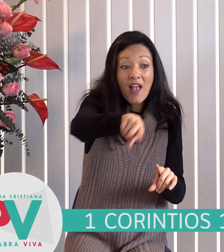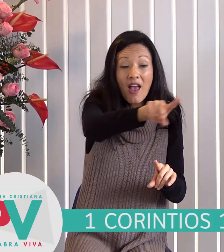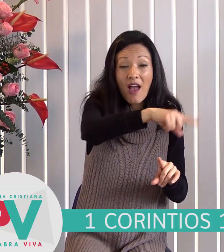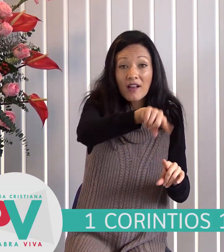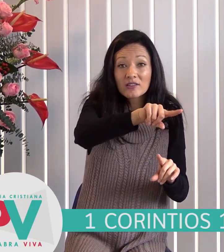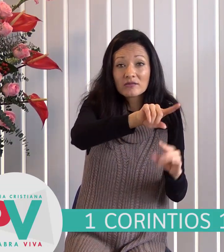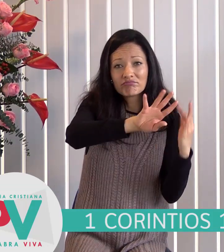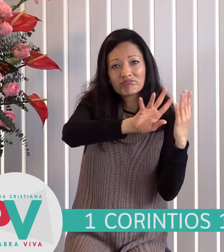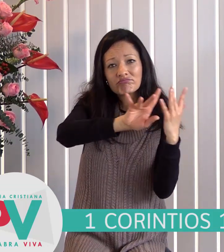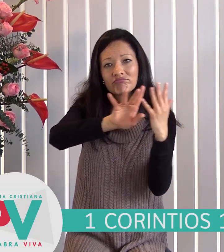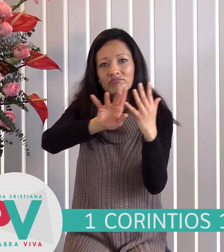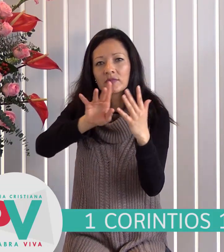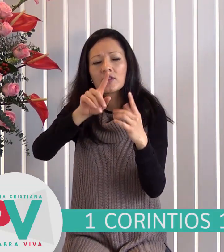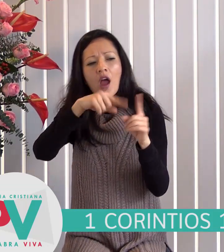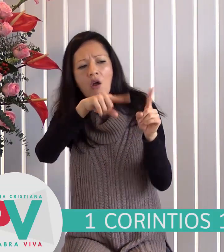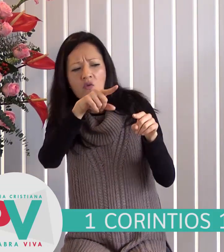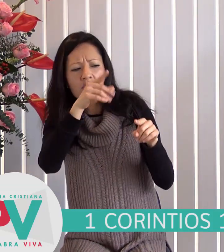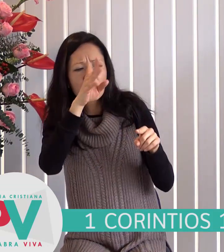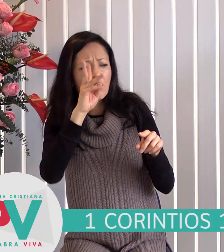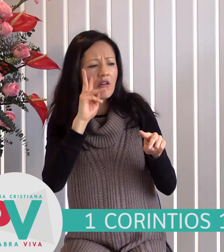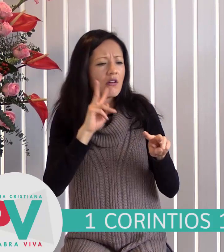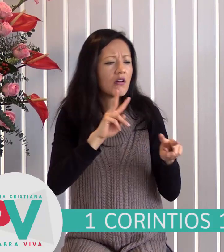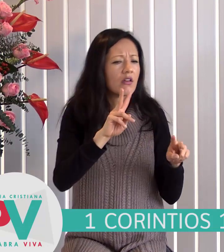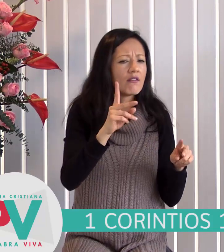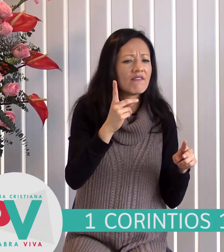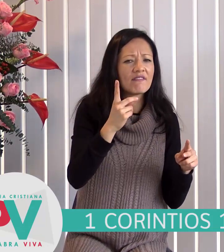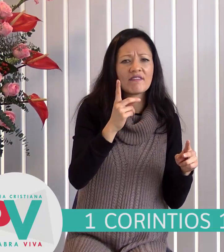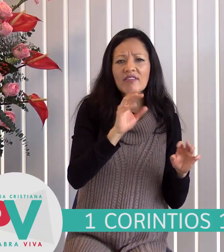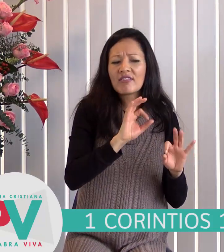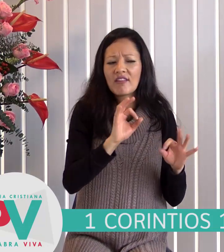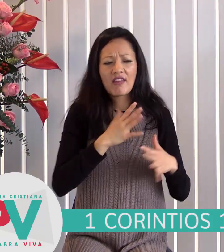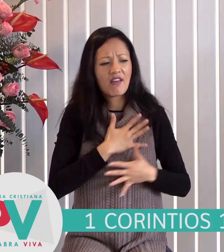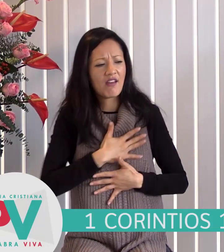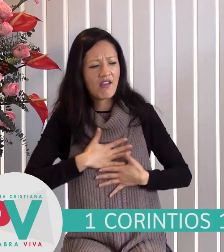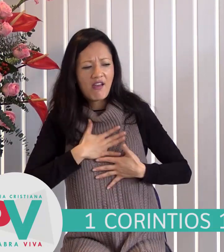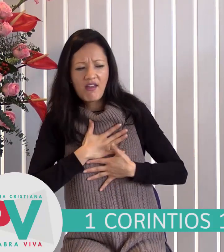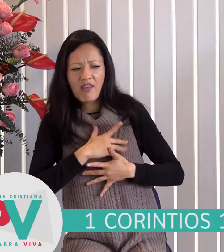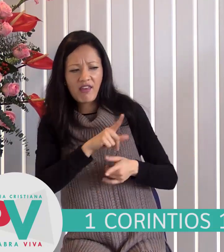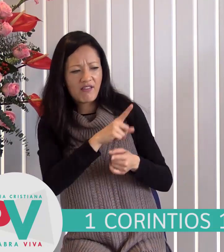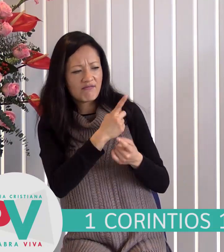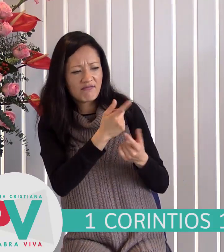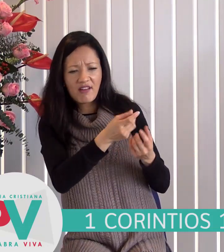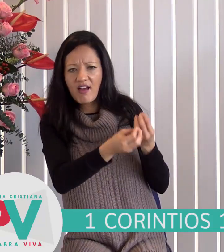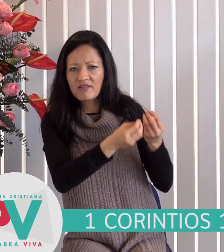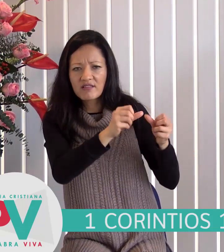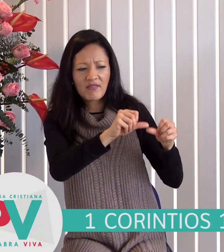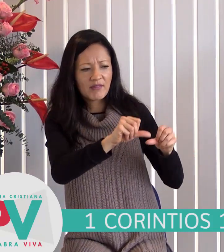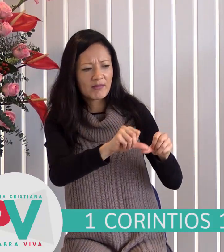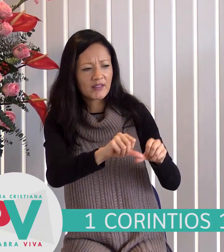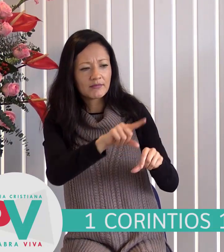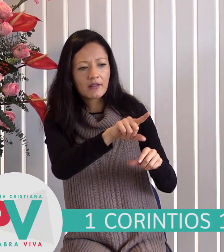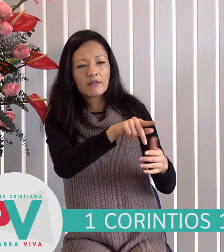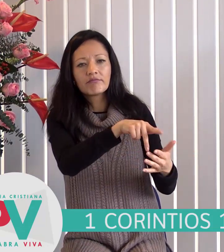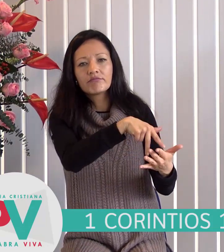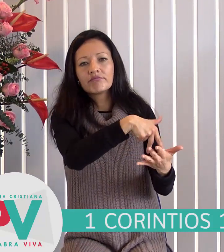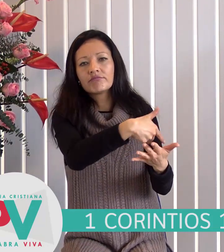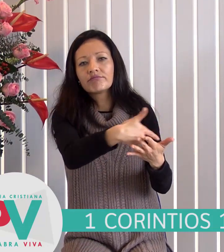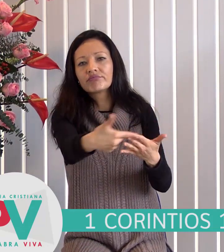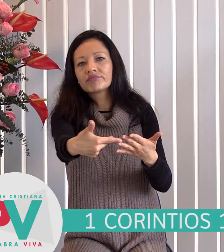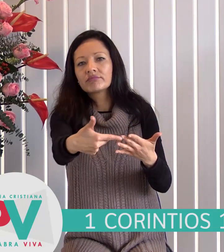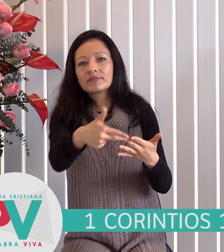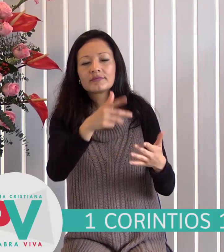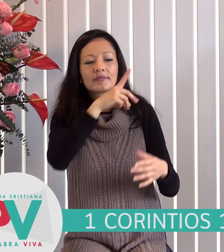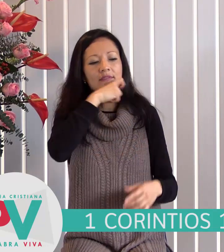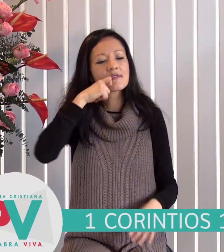ellos no se agradó Dios, por lo cual quedaron postrados en el desierto. ¿Saben